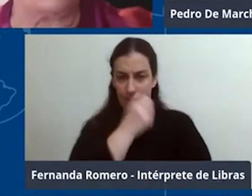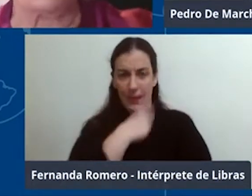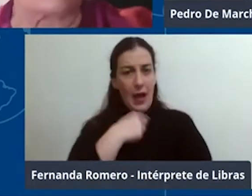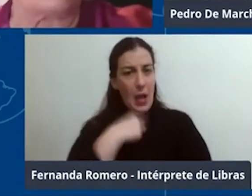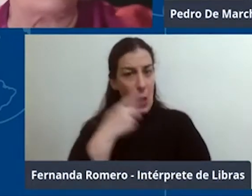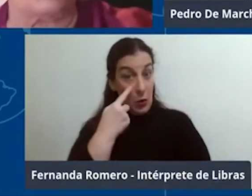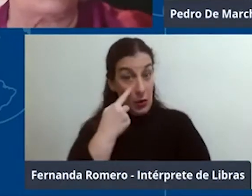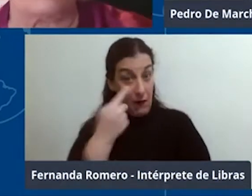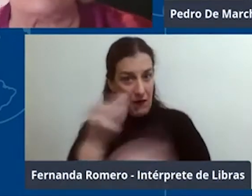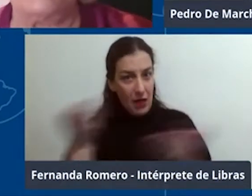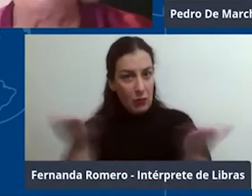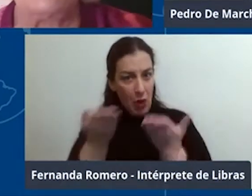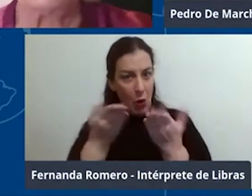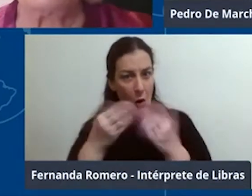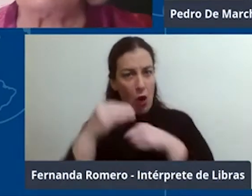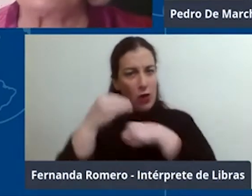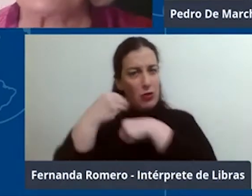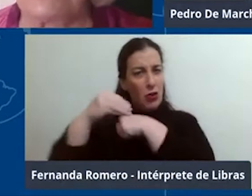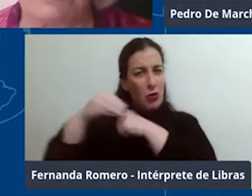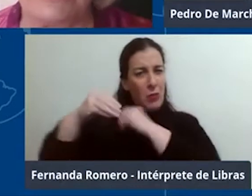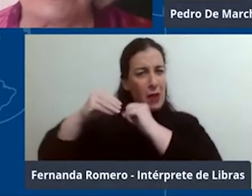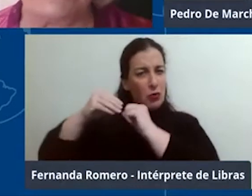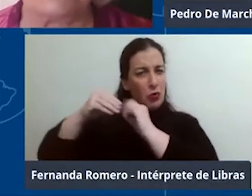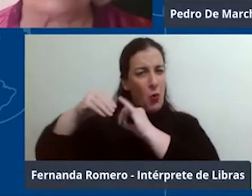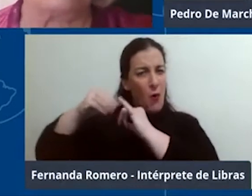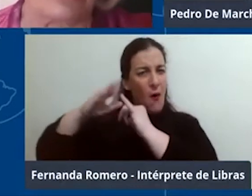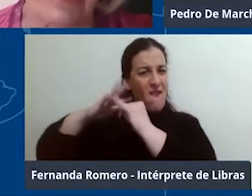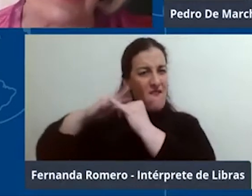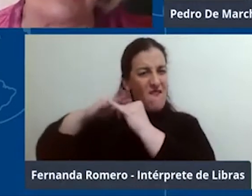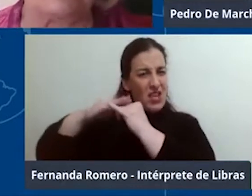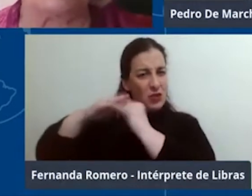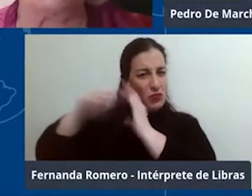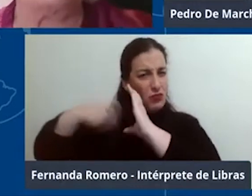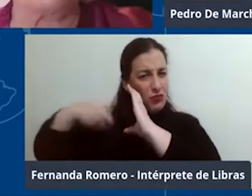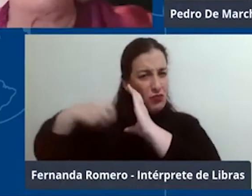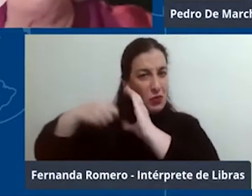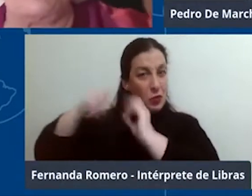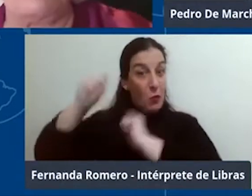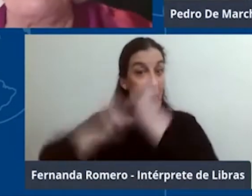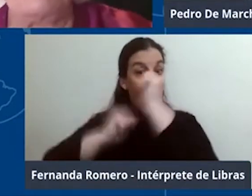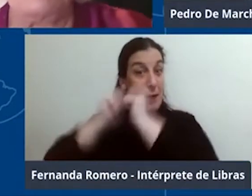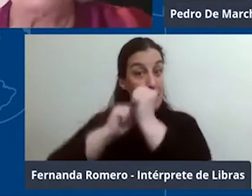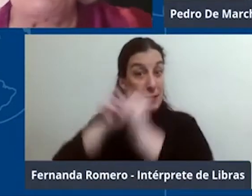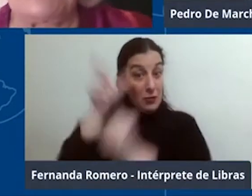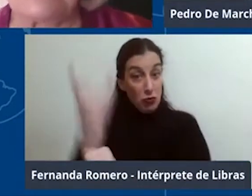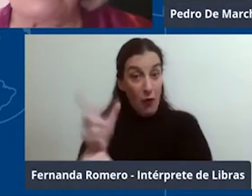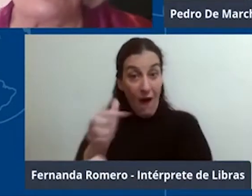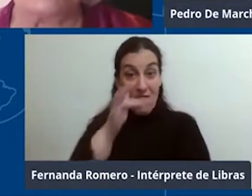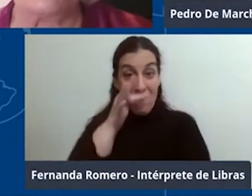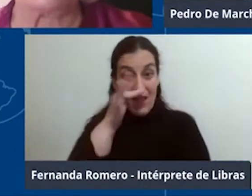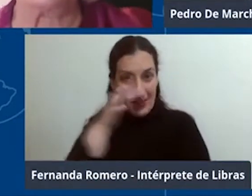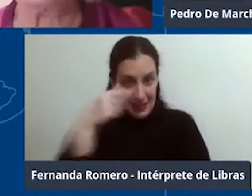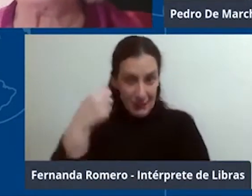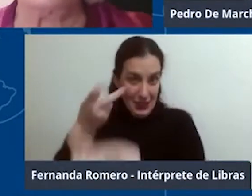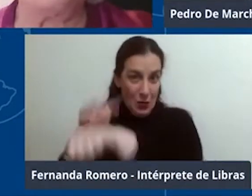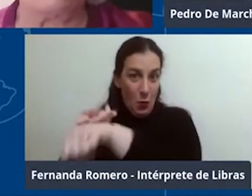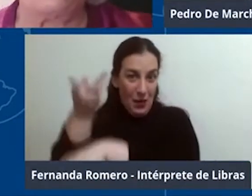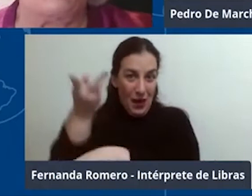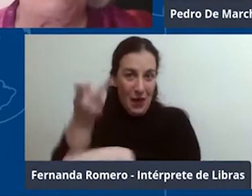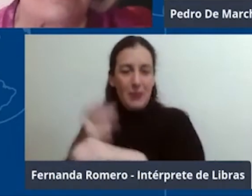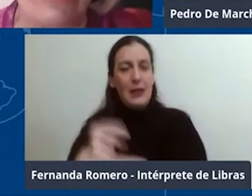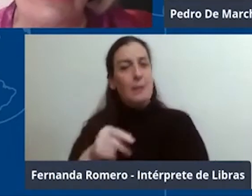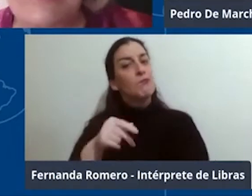tem um vídeo que está rodando aí, de um empresário francês, ele tem que receber um prêmio, e um empresário francês que